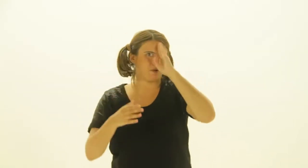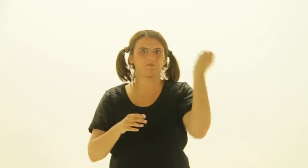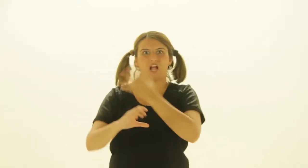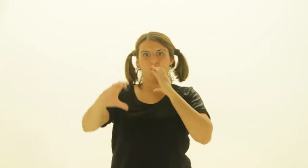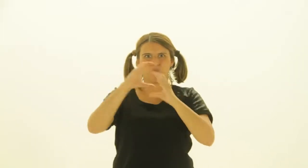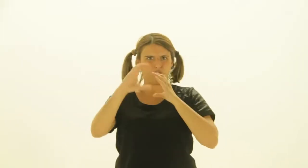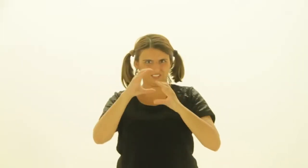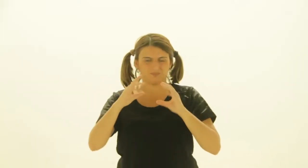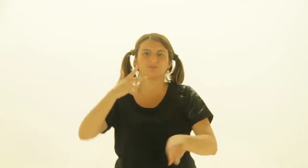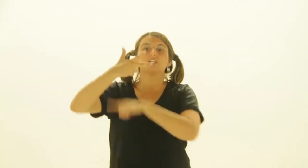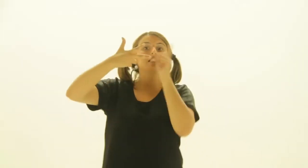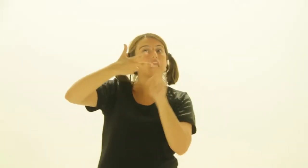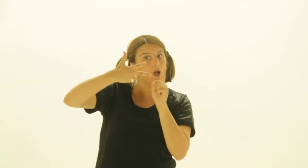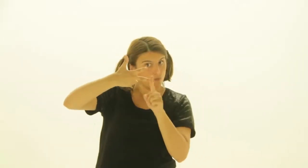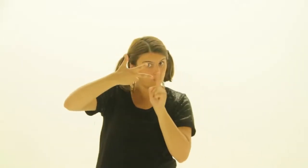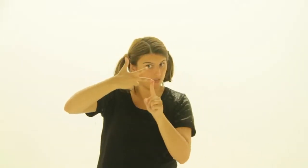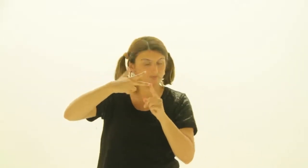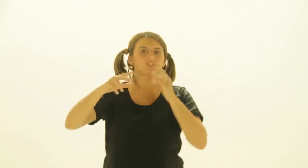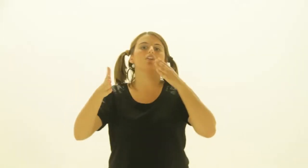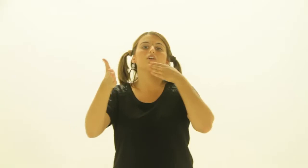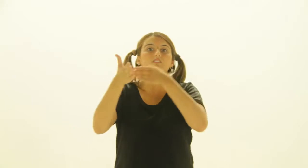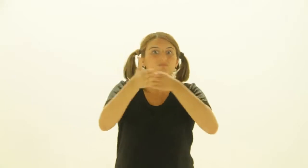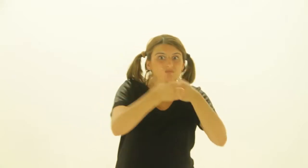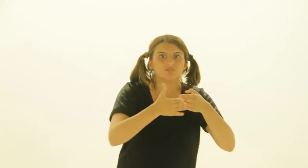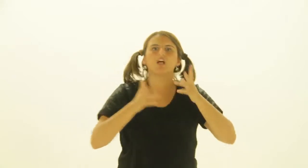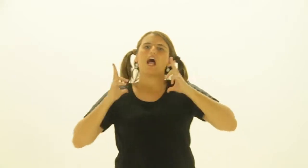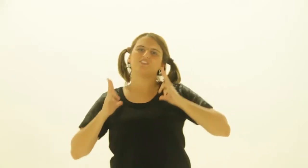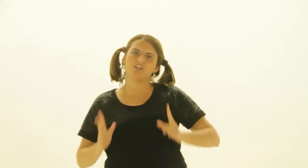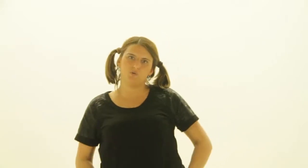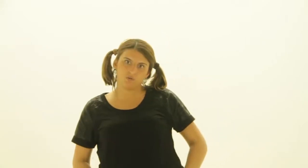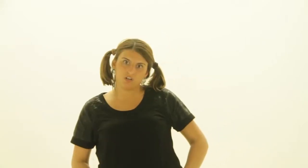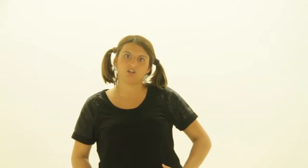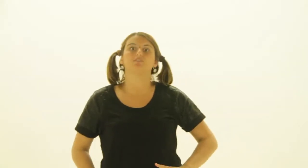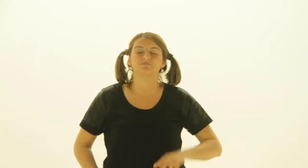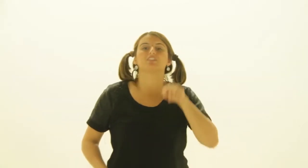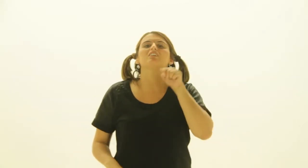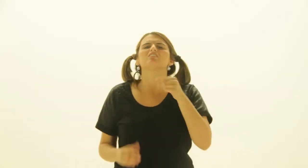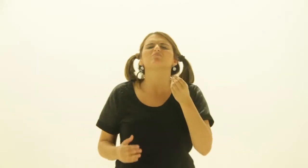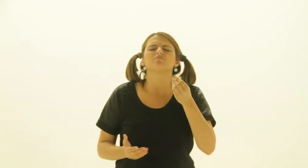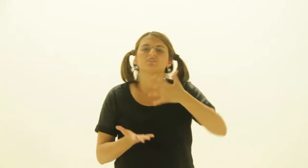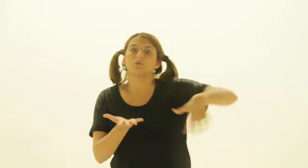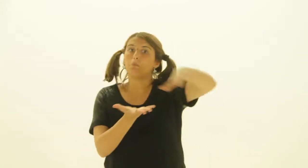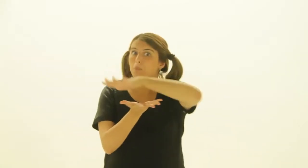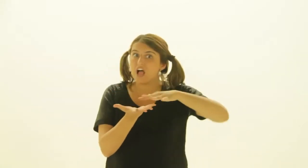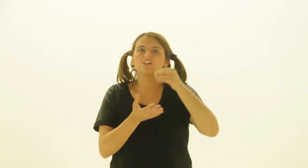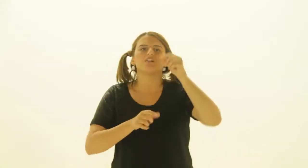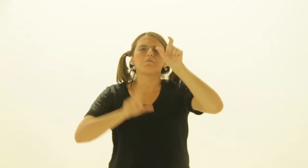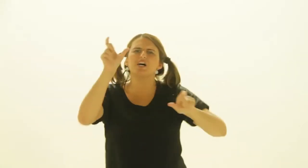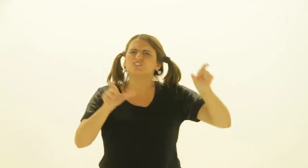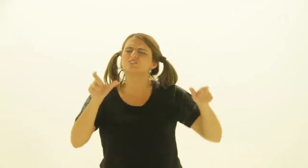terceras barreras que existen son las barreras sociales, de la actitud de las personas. ¿Por qué? Porque las personas en sociedad en general, es muy difícil a las